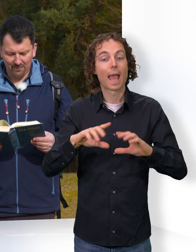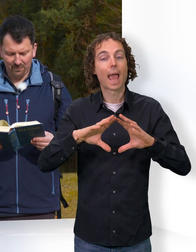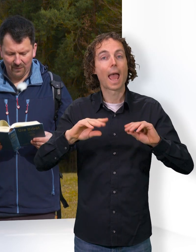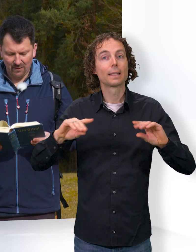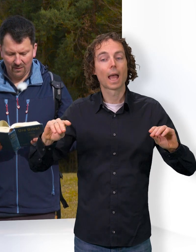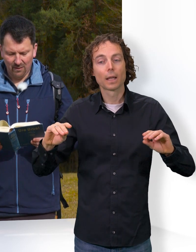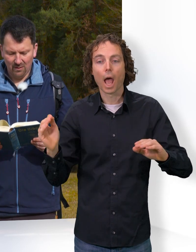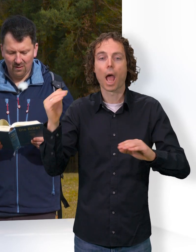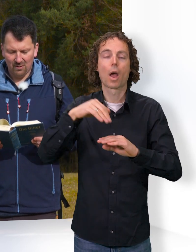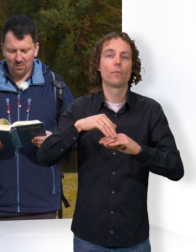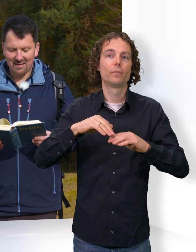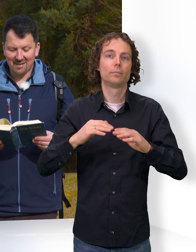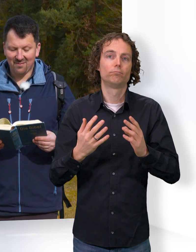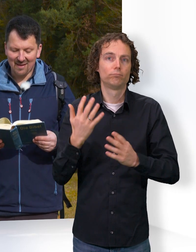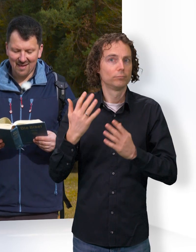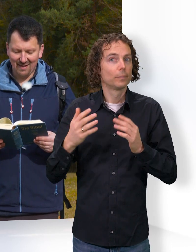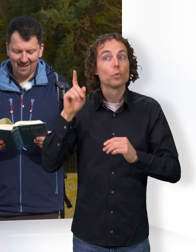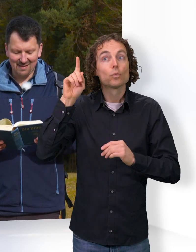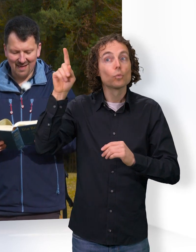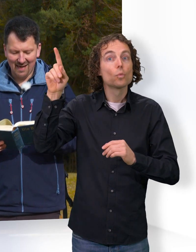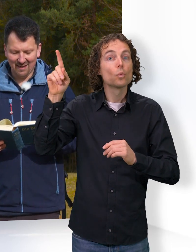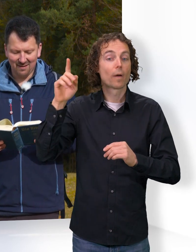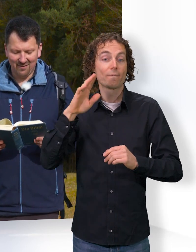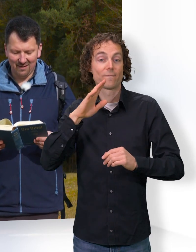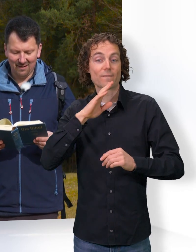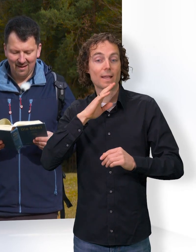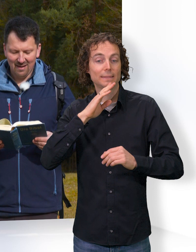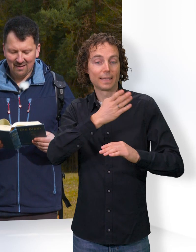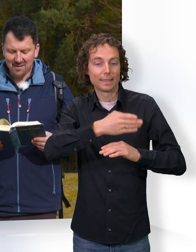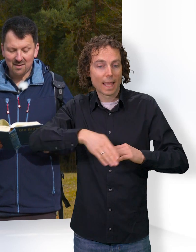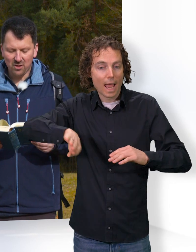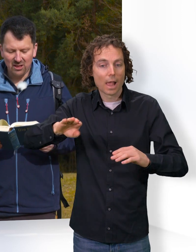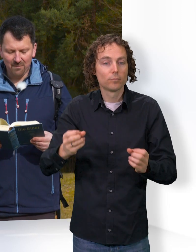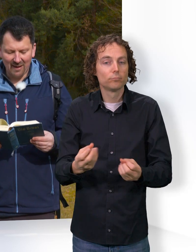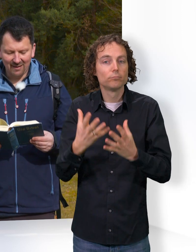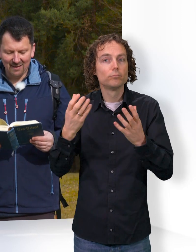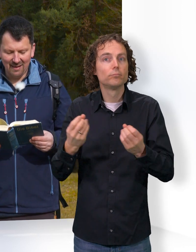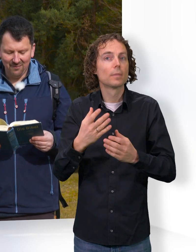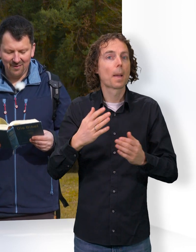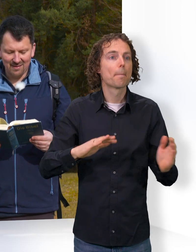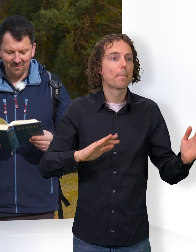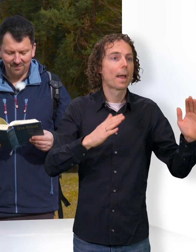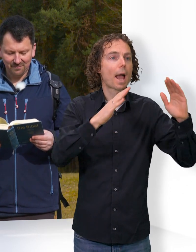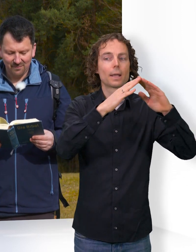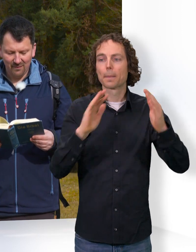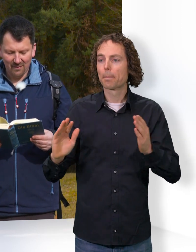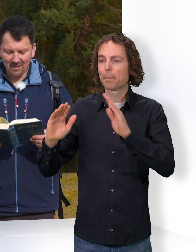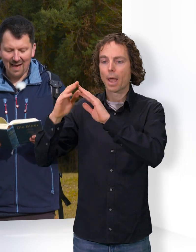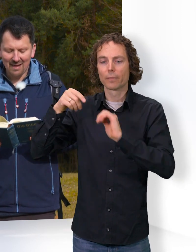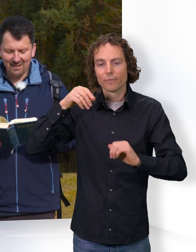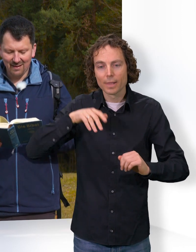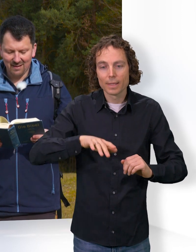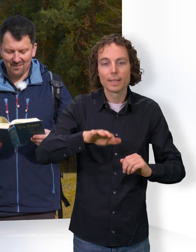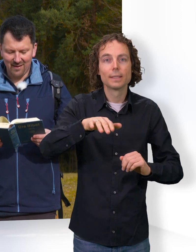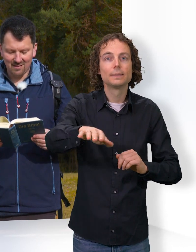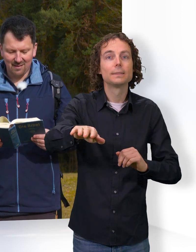bedecken. Du lässest Wasser in den Tälern quellen, dass sie zwischen den Bergen dahinfließen. dass